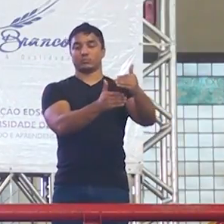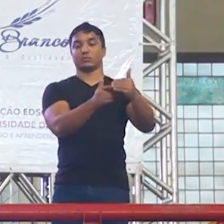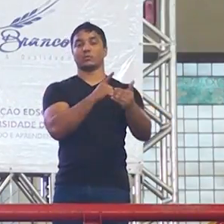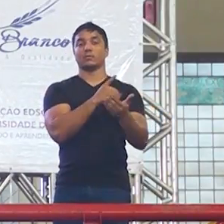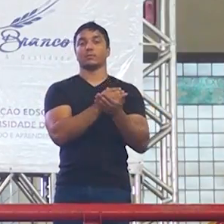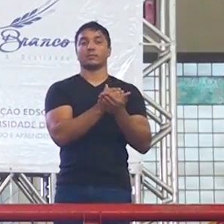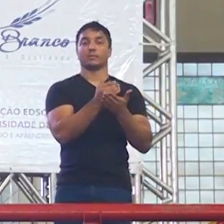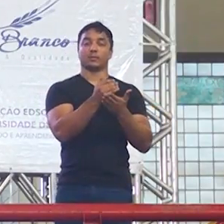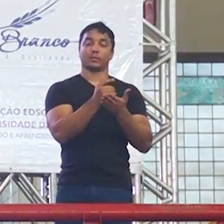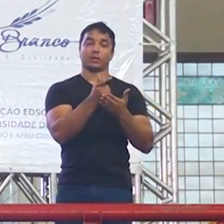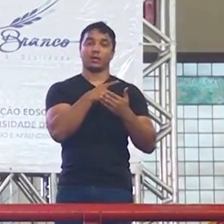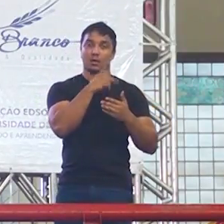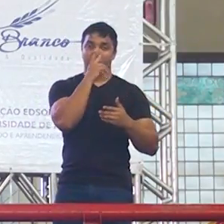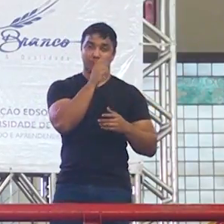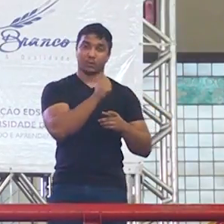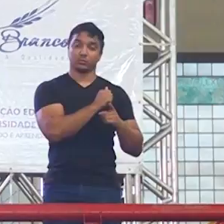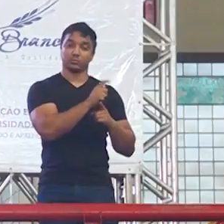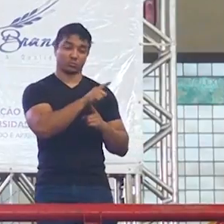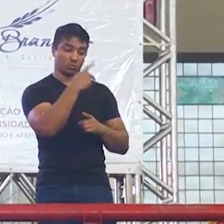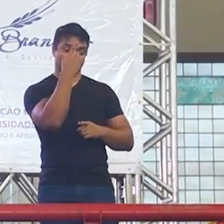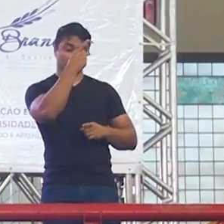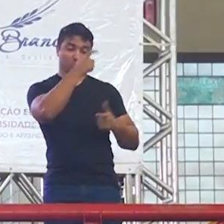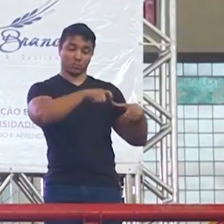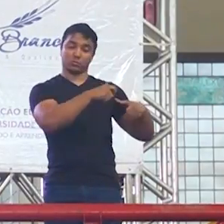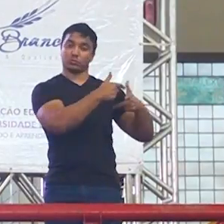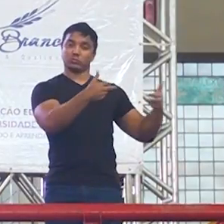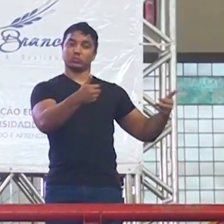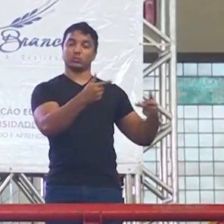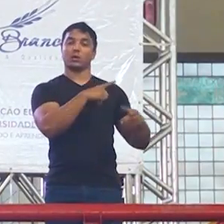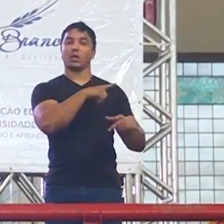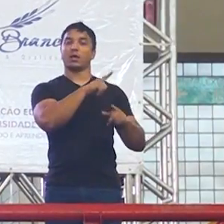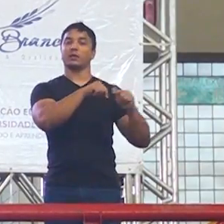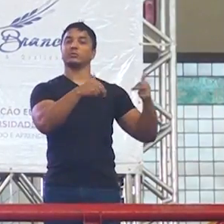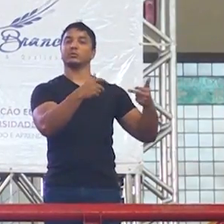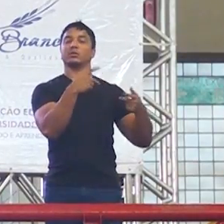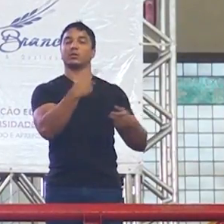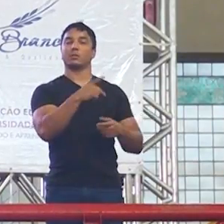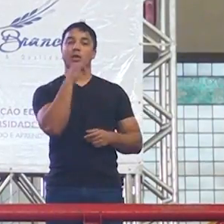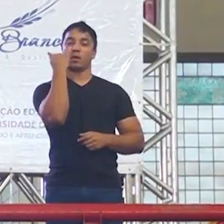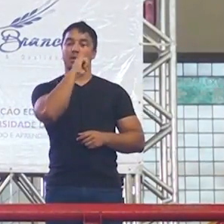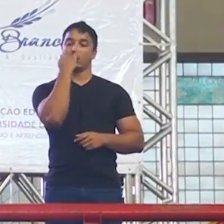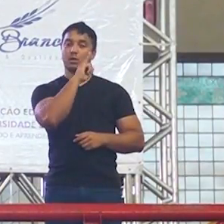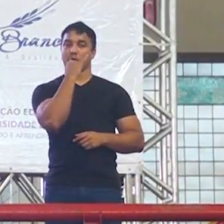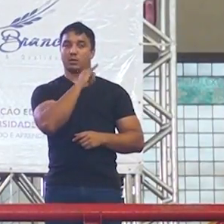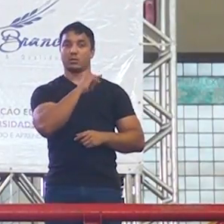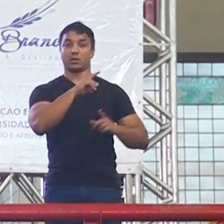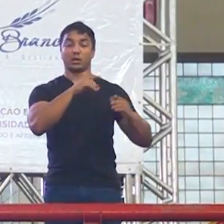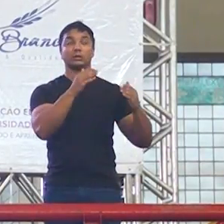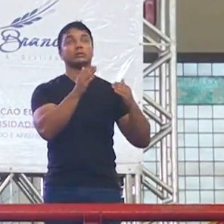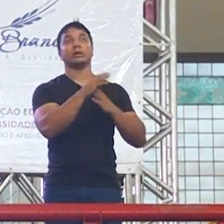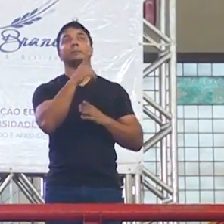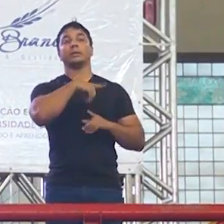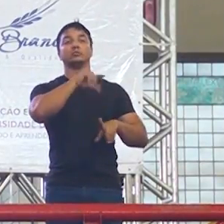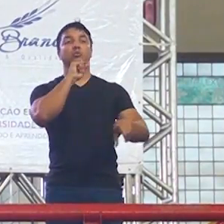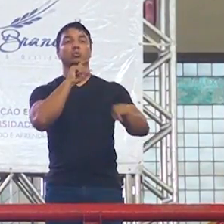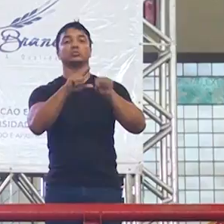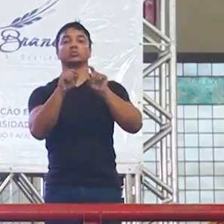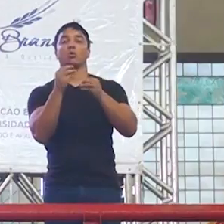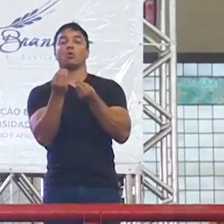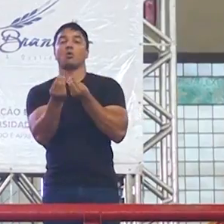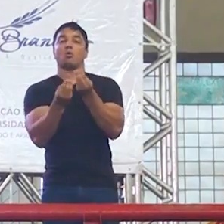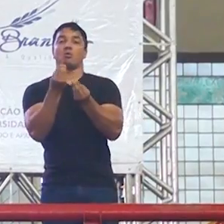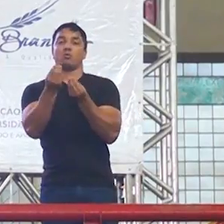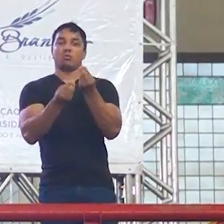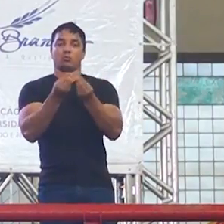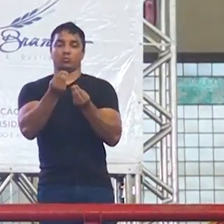a alocação dos dispositivos, instrumentos e aparelhos elétricos, até a escolha dos materiais